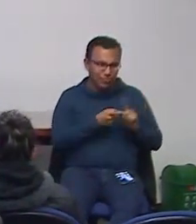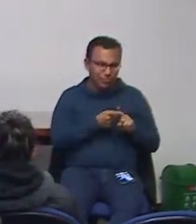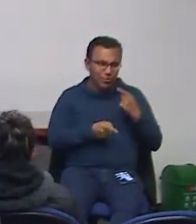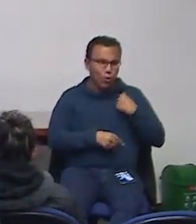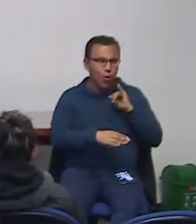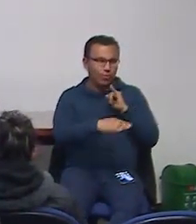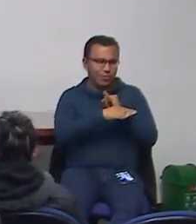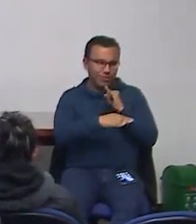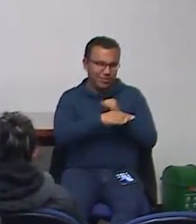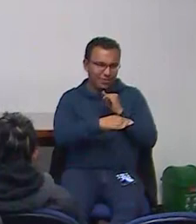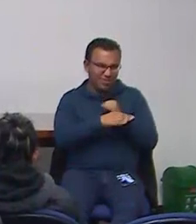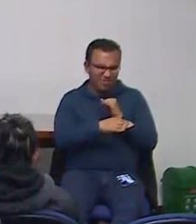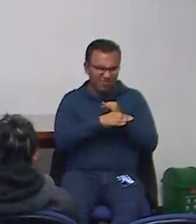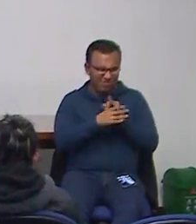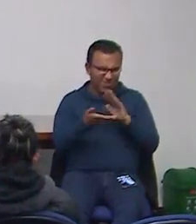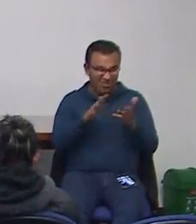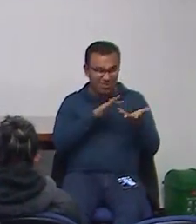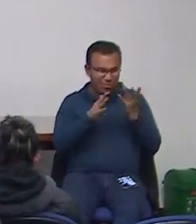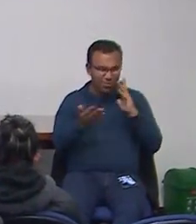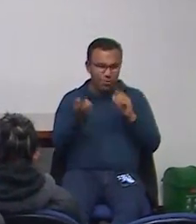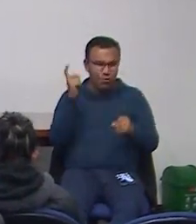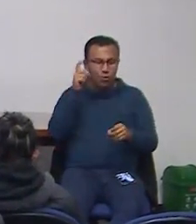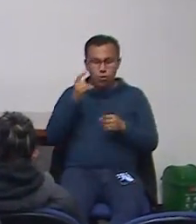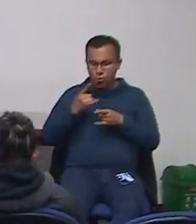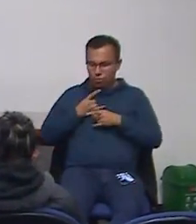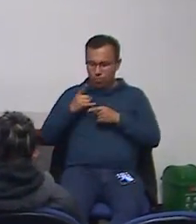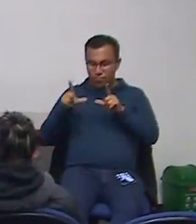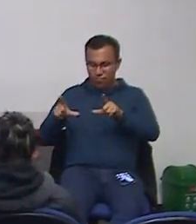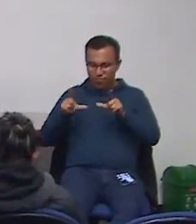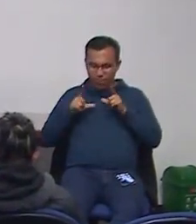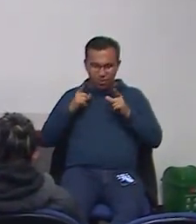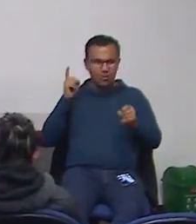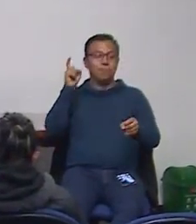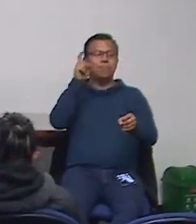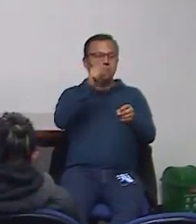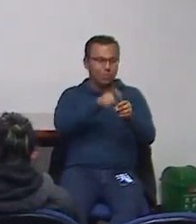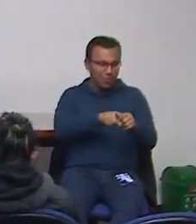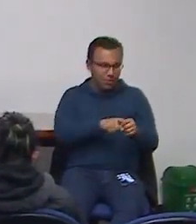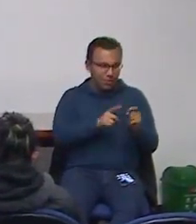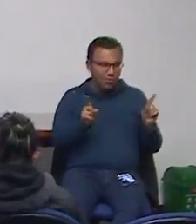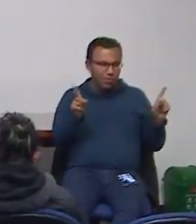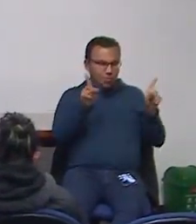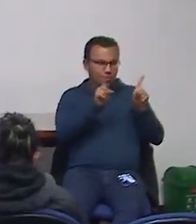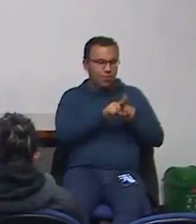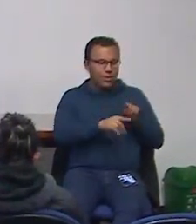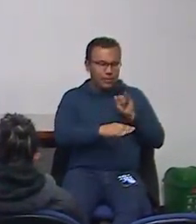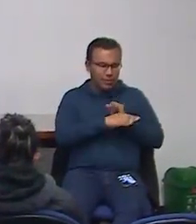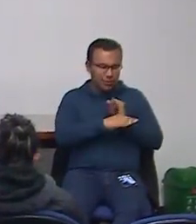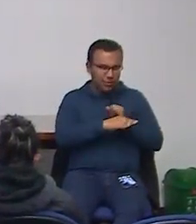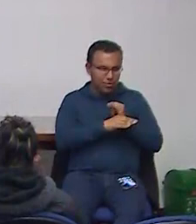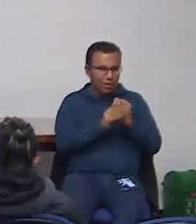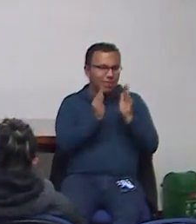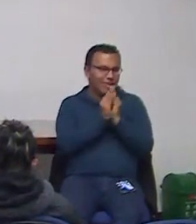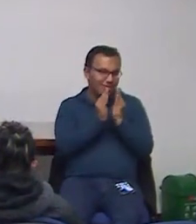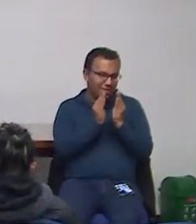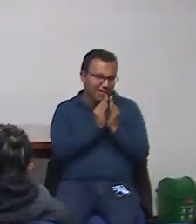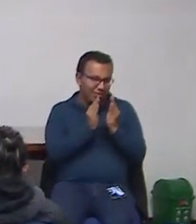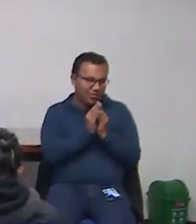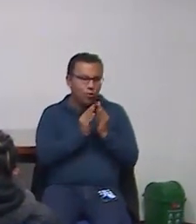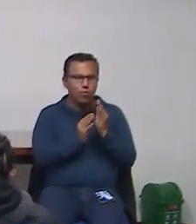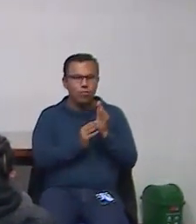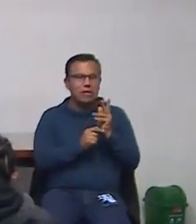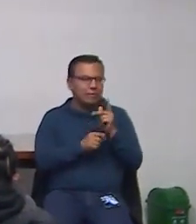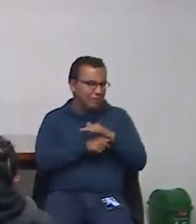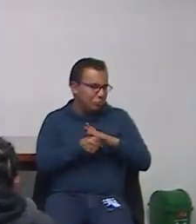a una institución más o menos recién egresada de la universidad e a una institución de bienestar familiar